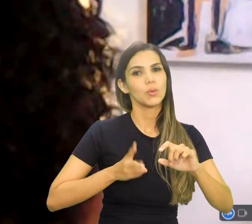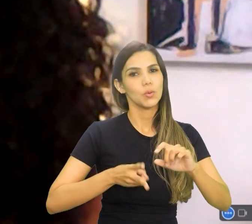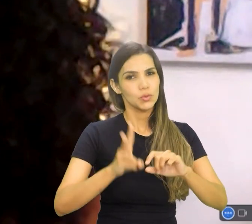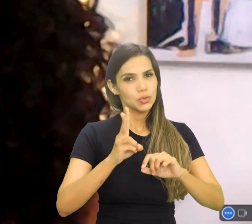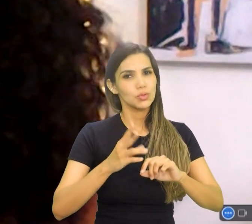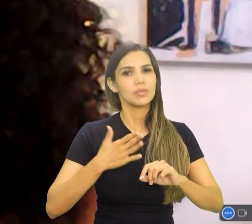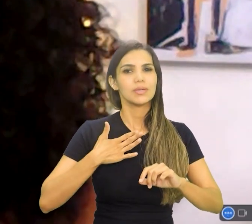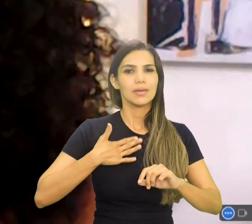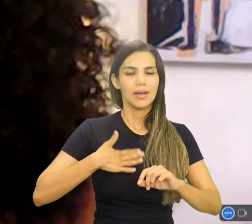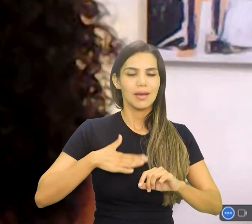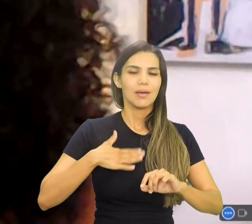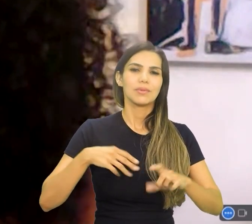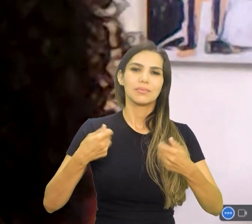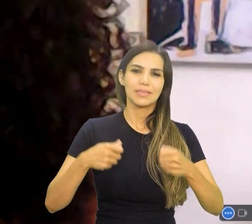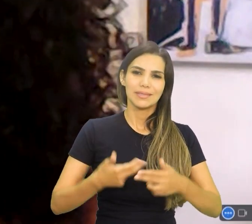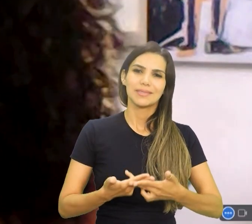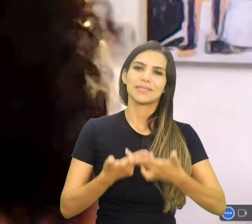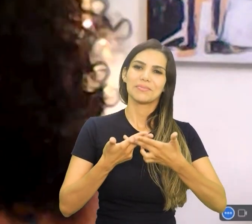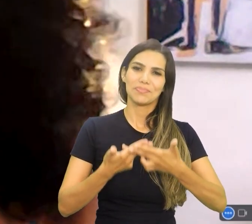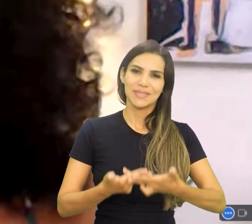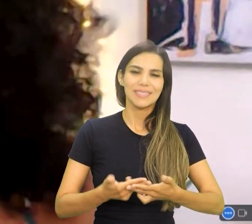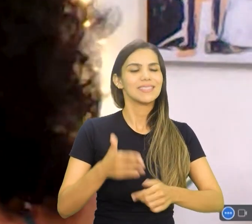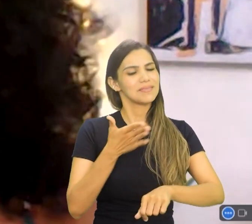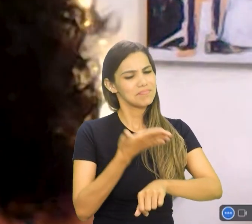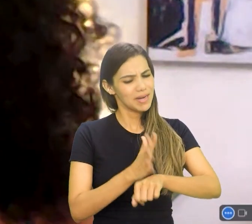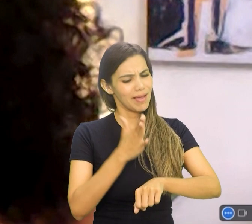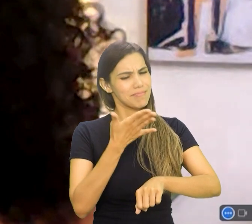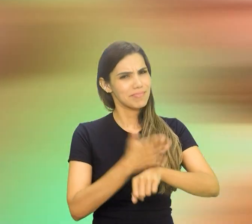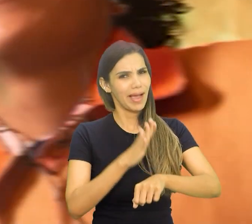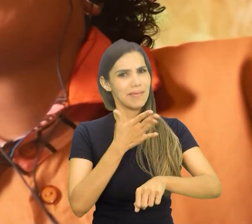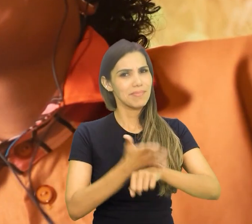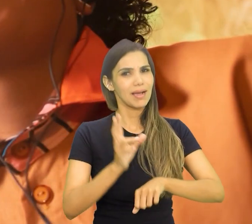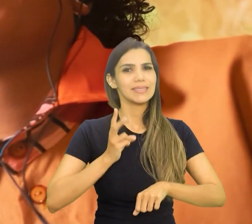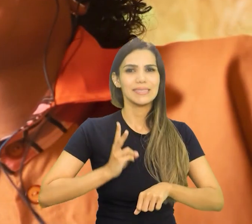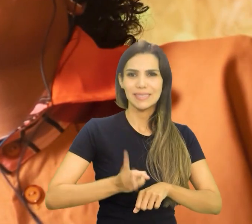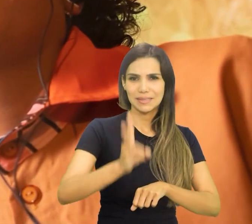Só tem um pouquinho de paciência e praticar. Não deixe de praticar.